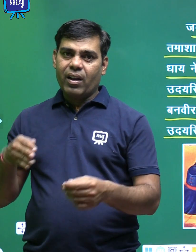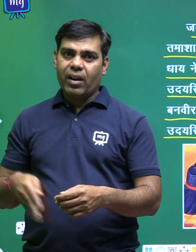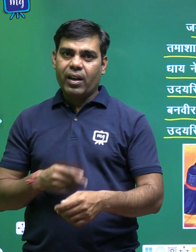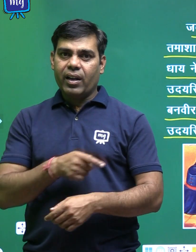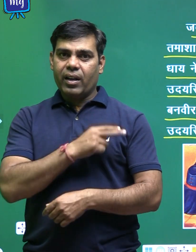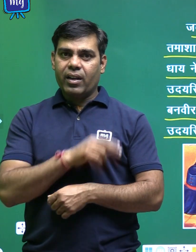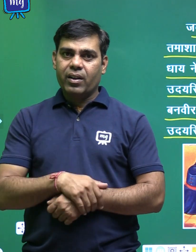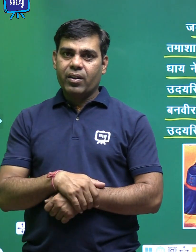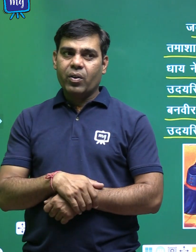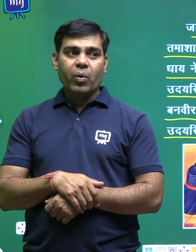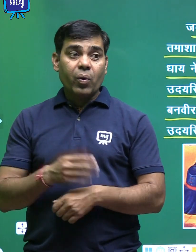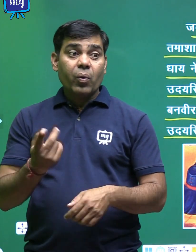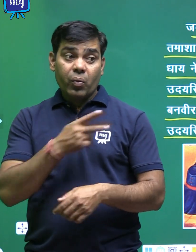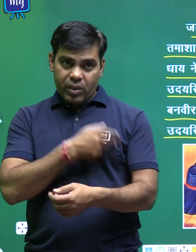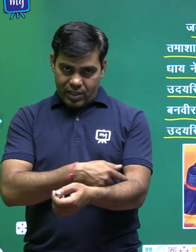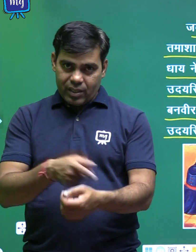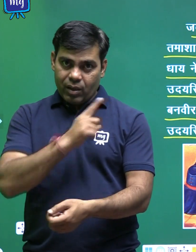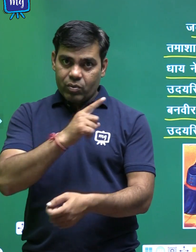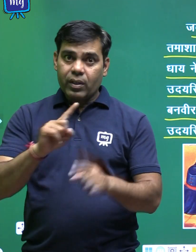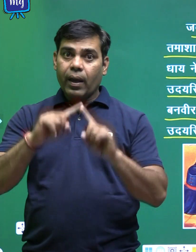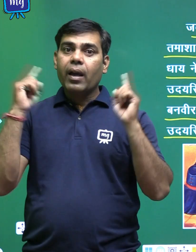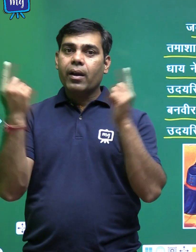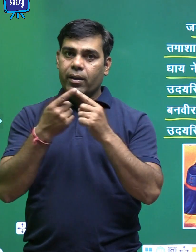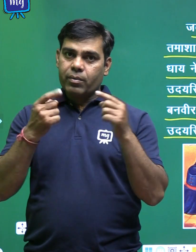उदय सिंह के कक्ष में घुसा।